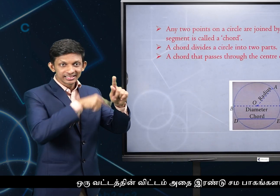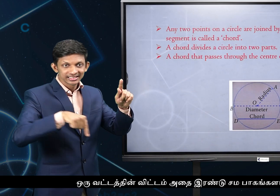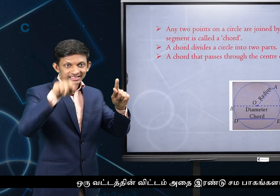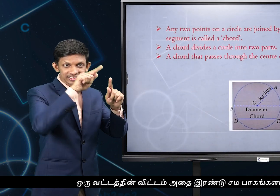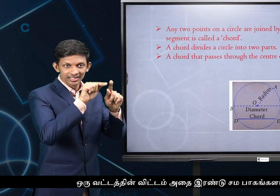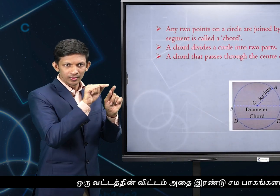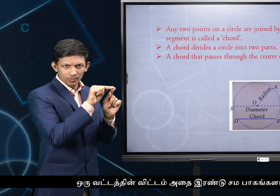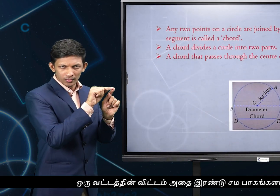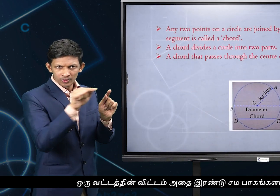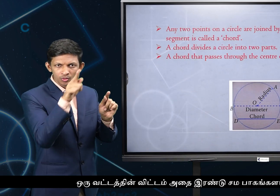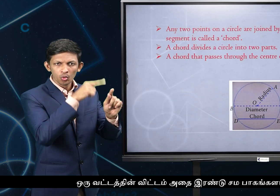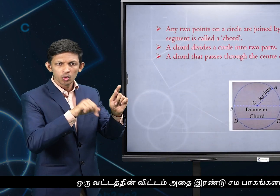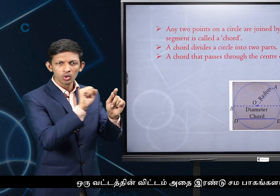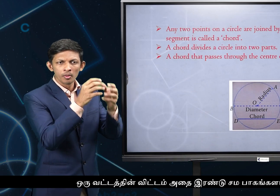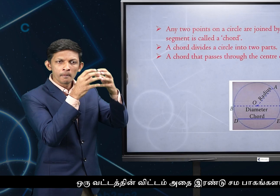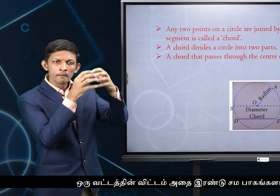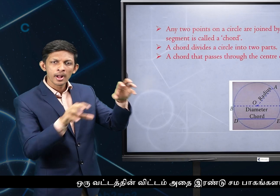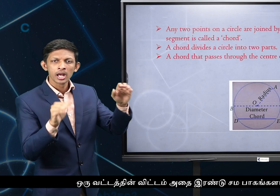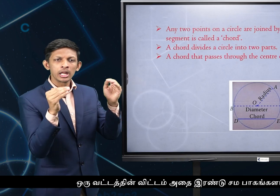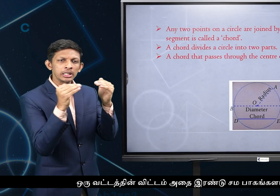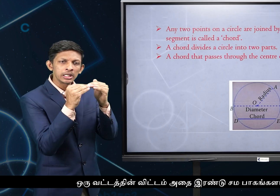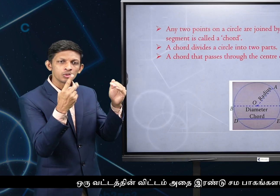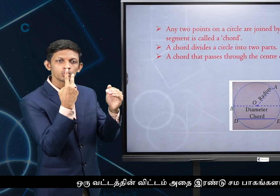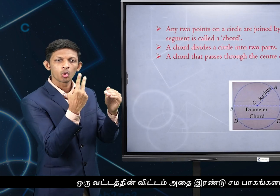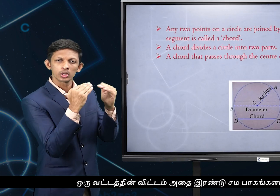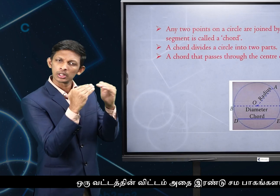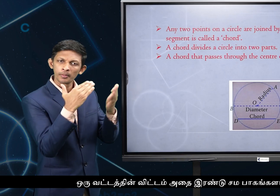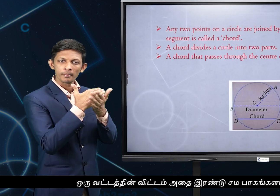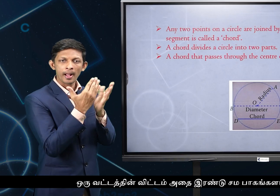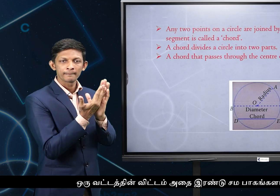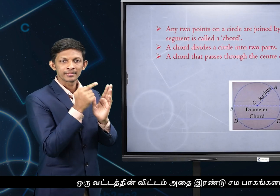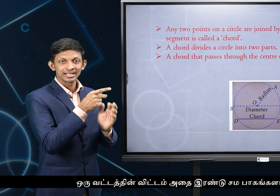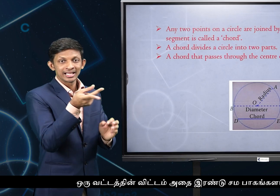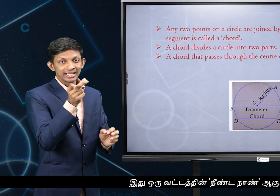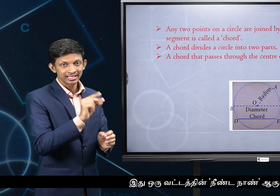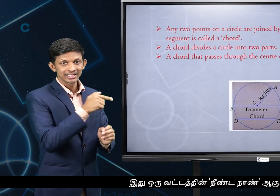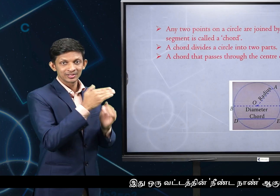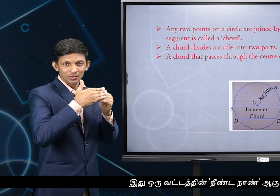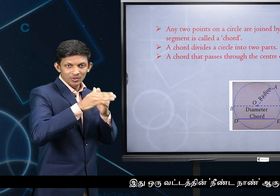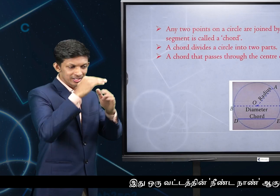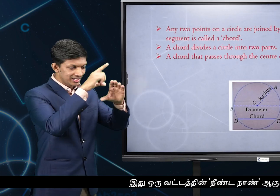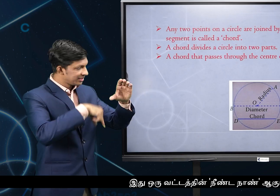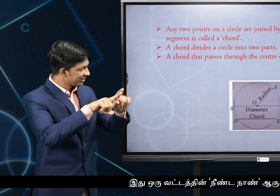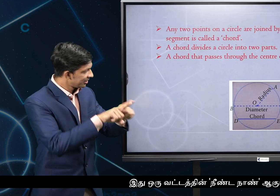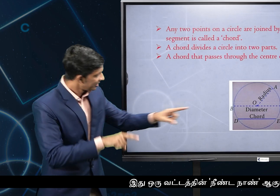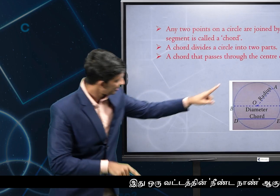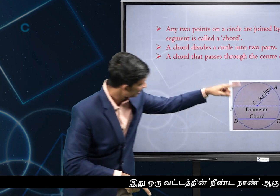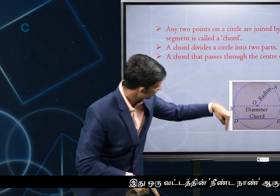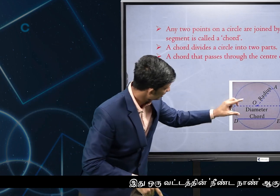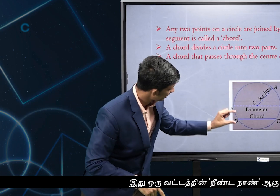ஒரு வட்டத்தின் விட்டம் அதை 2 சம பாகங்களாக பிரிக்கிறது. இது ஒரு வட்டத்தின் நீண்ட நாண்